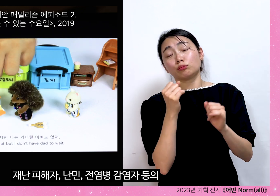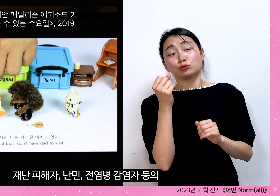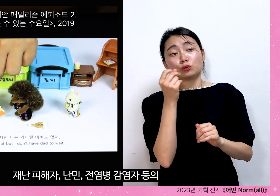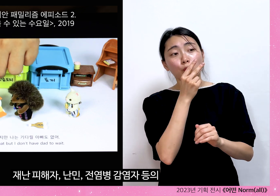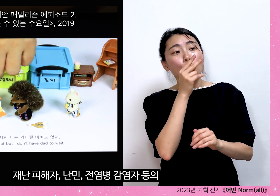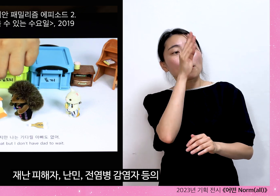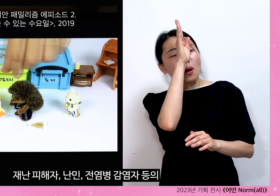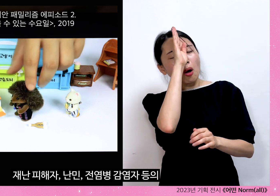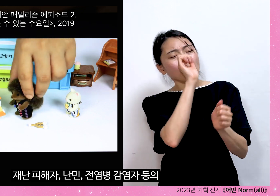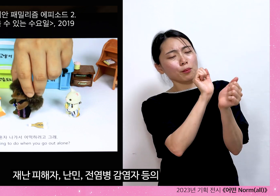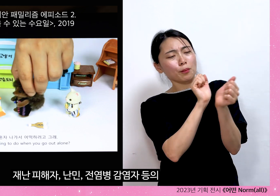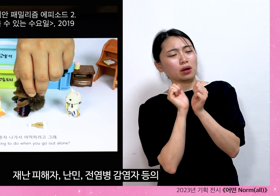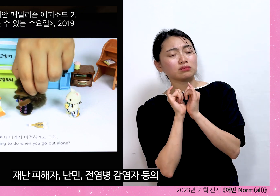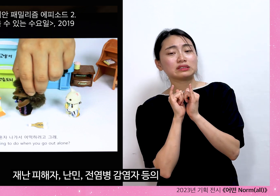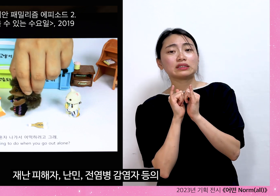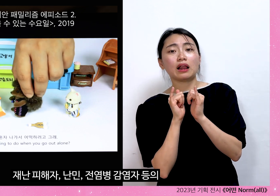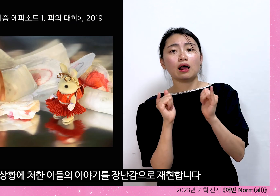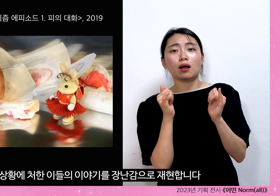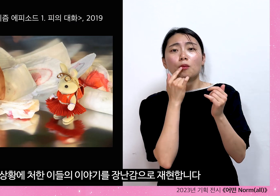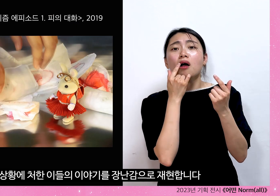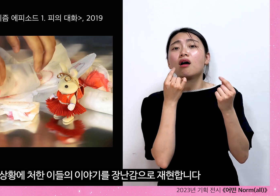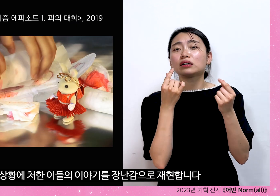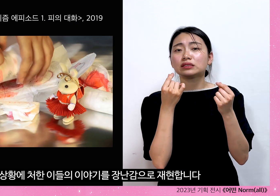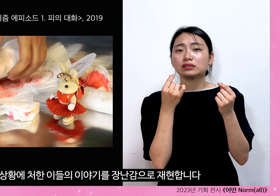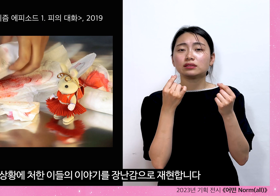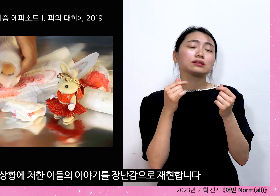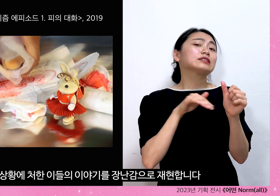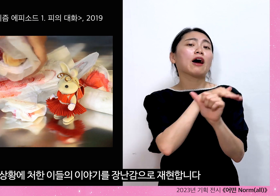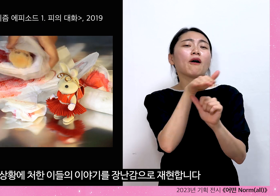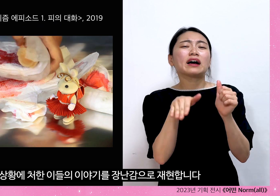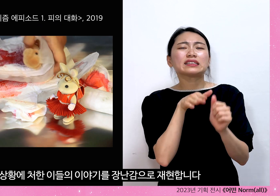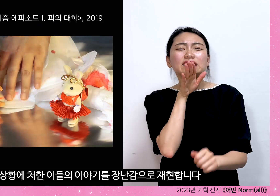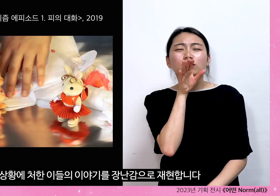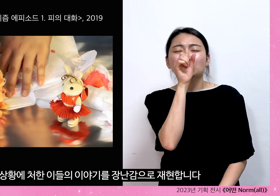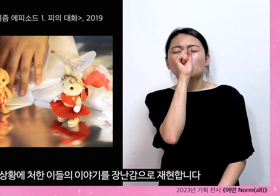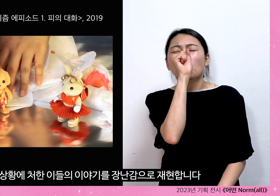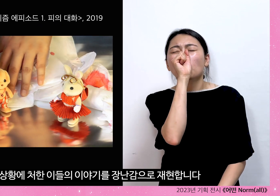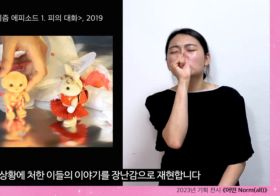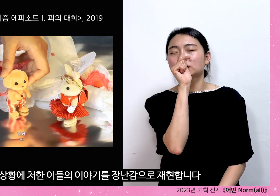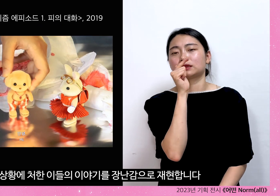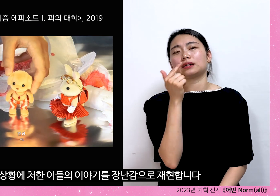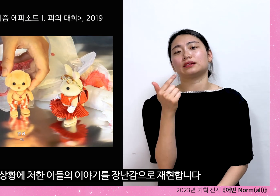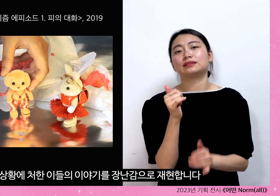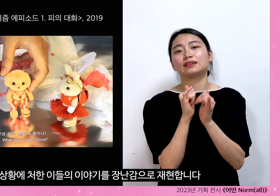전염병 감염자 등의 심각한 상황에 처한 이들의 이야기를